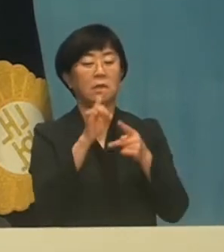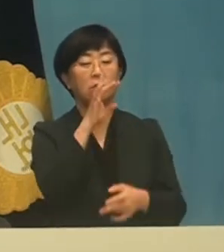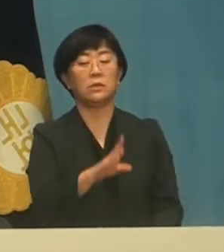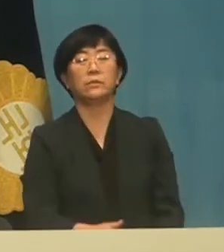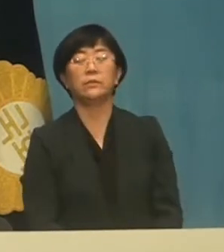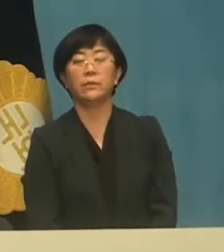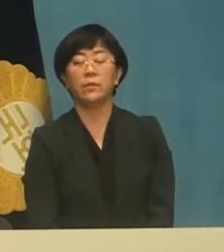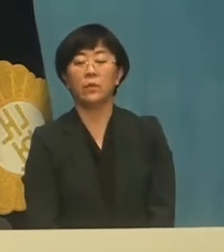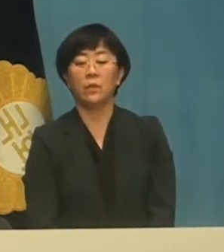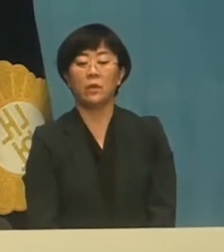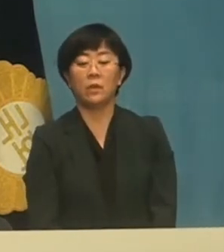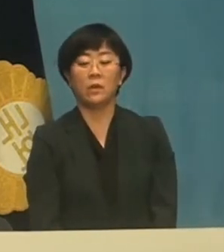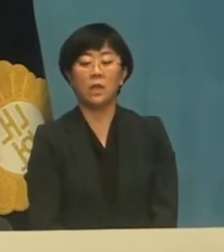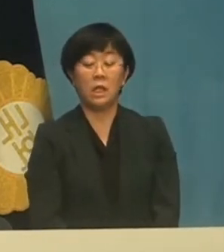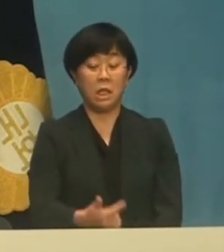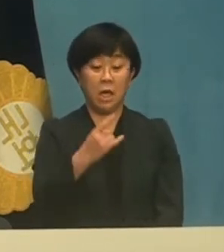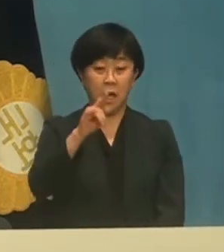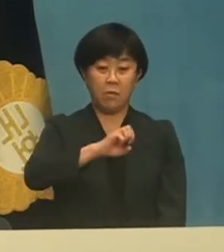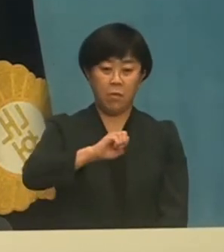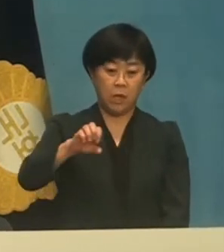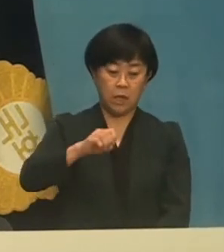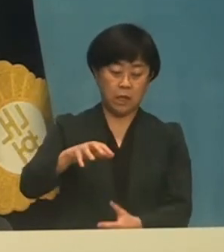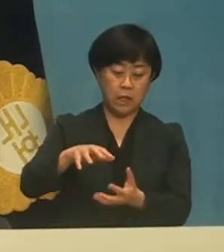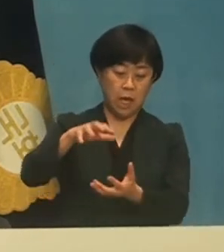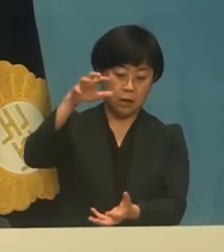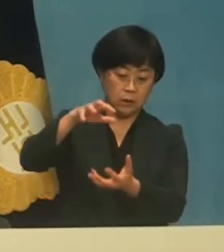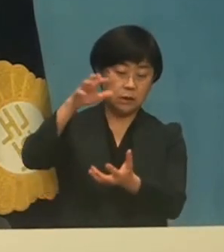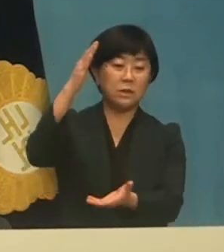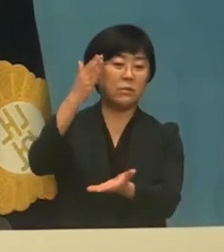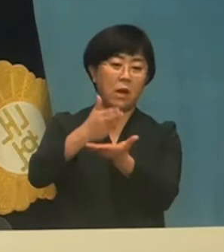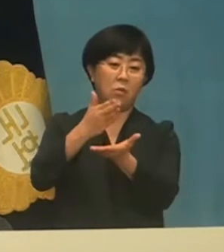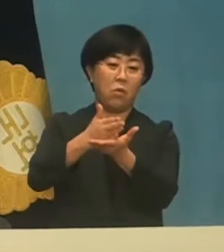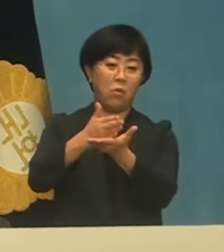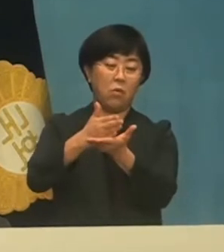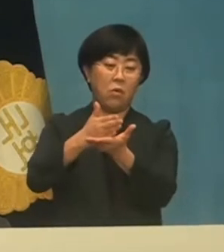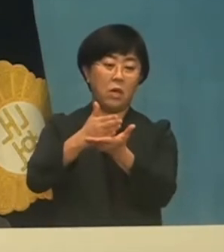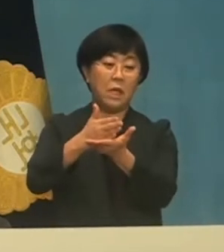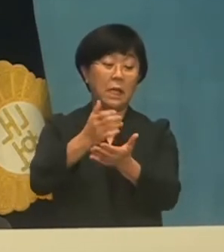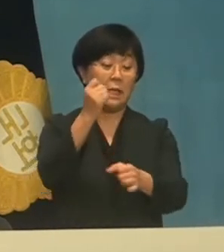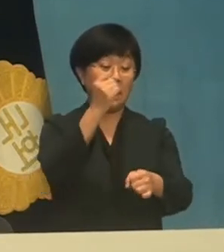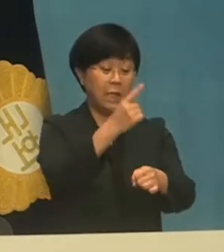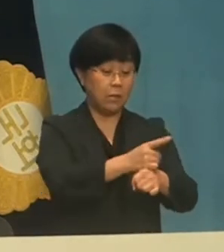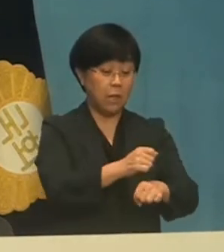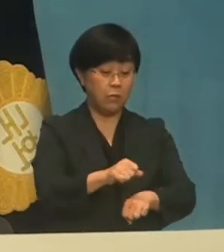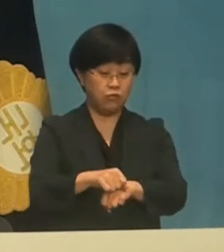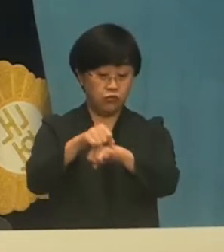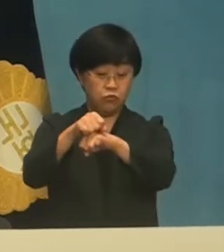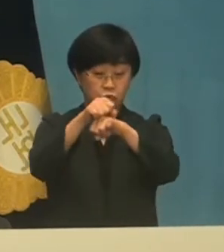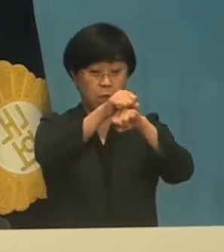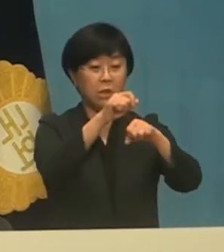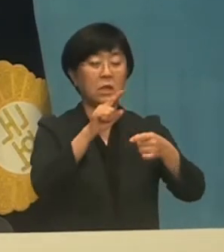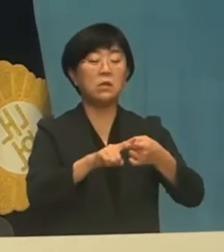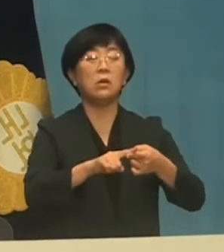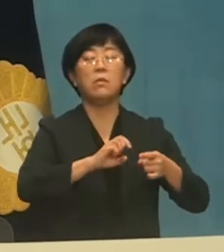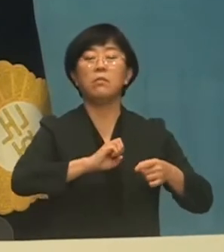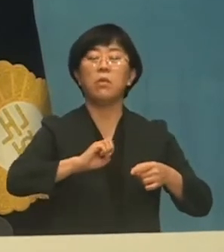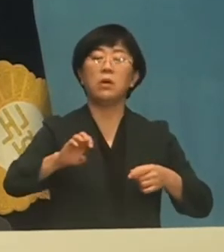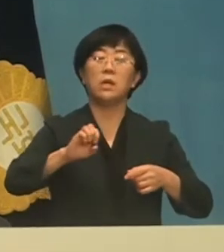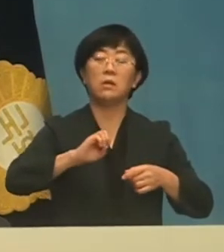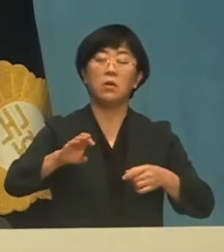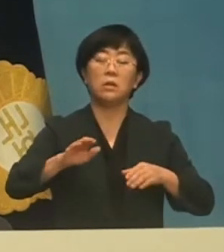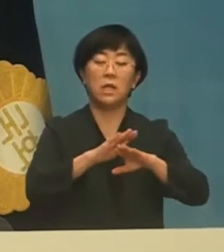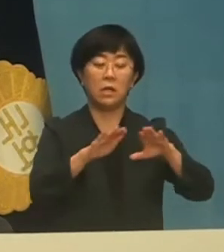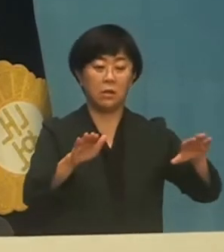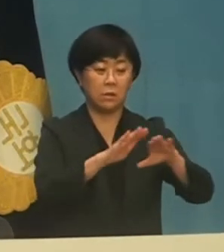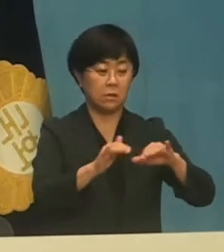않습니다. 고준위 핵폐기물의 양을 더 이상 늘리지 않고 이미 만들어진 핵폐기물을 어떻게 처분할 것인지에